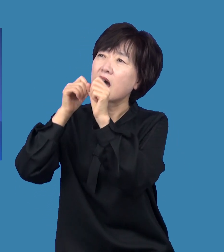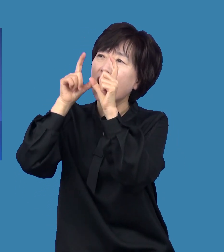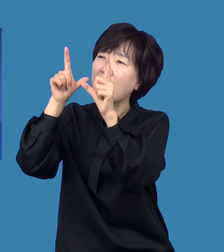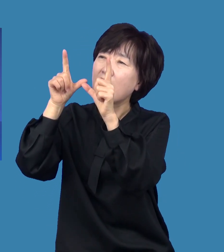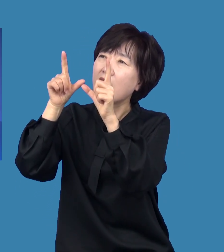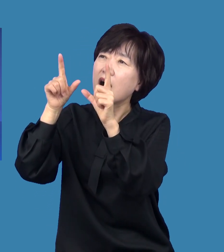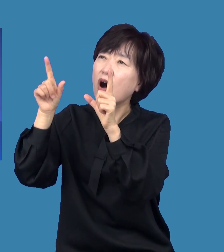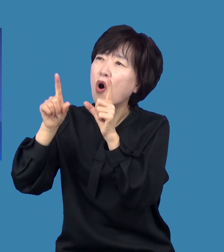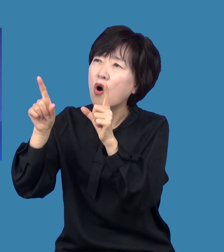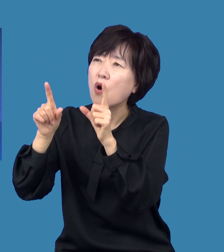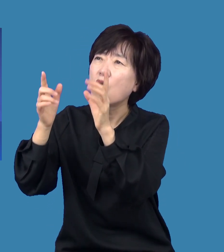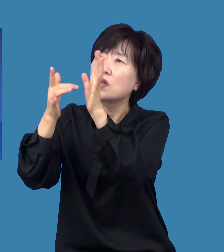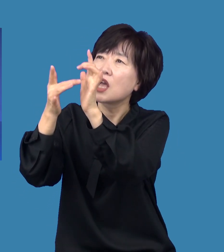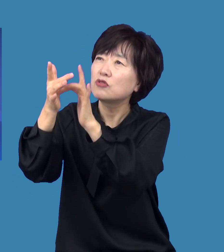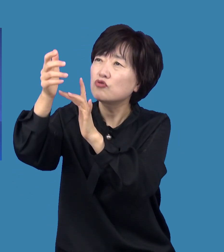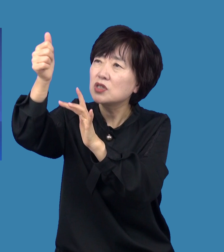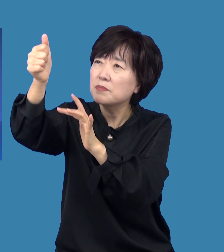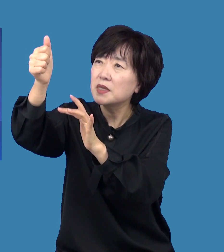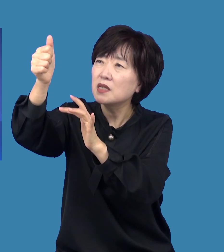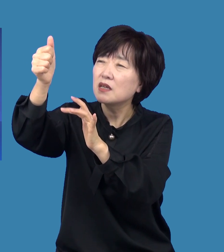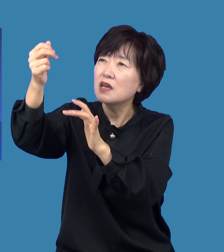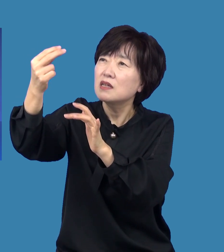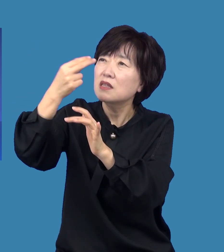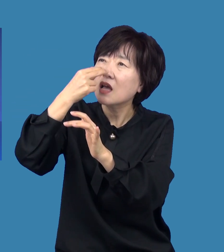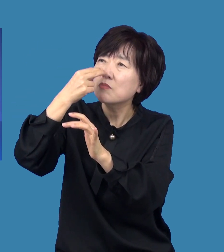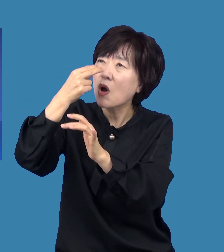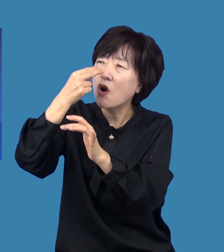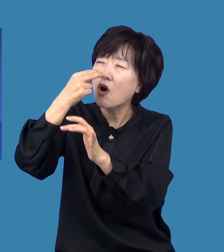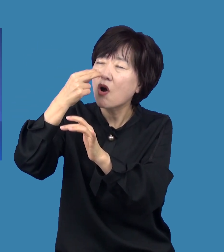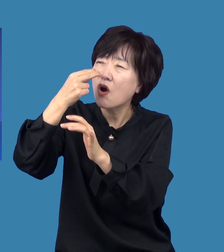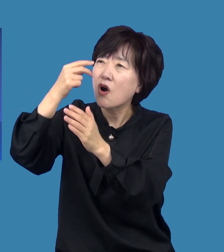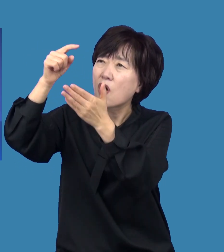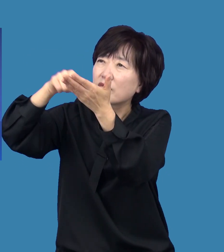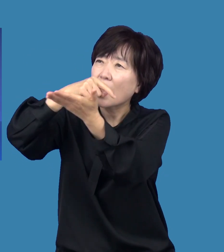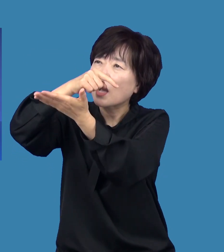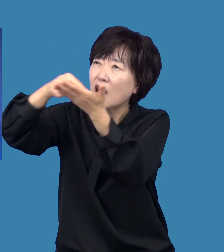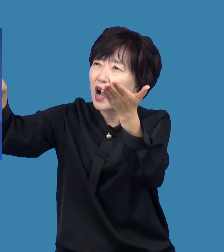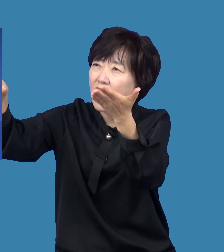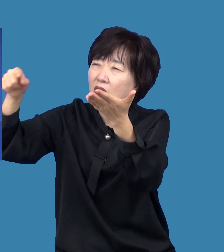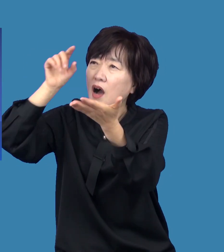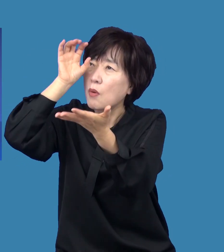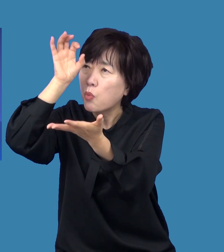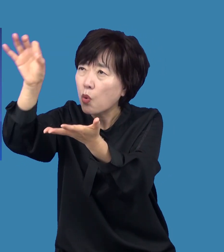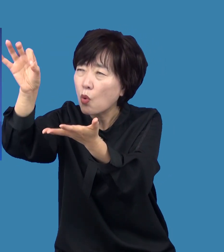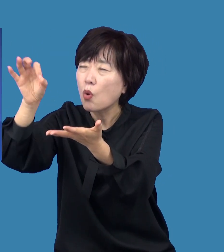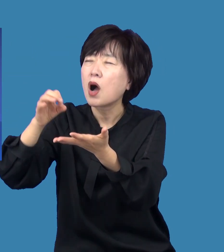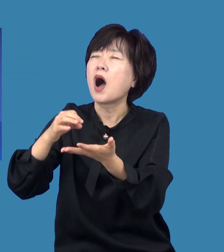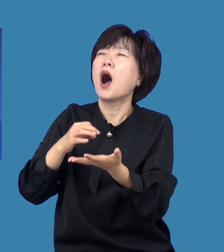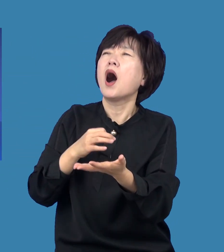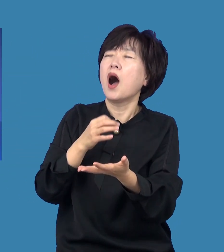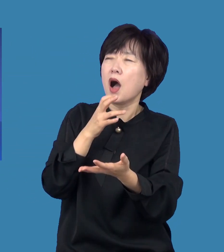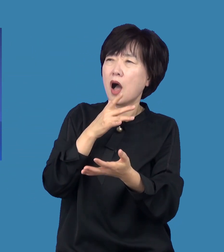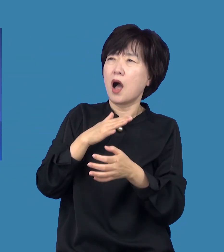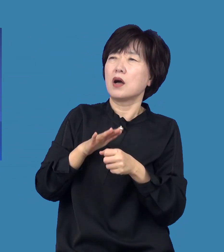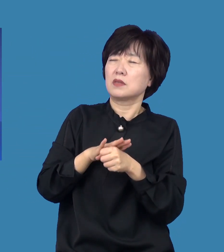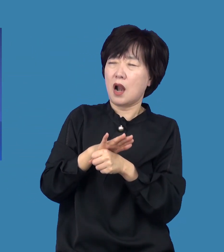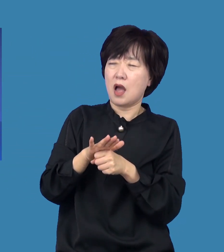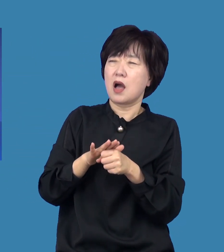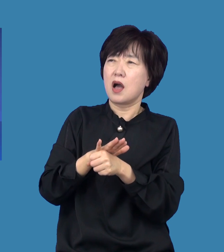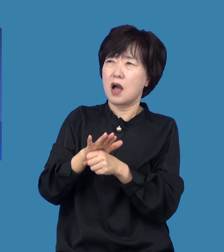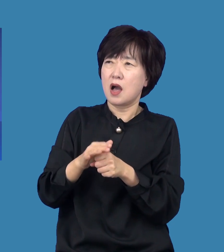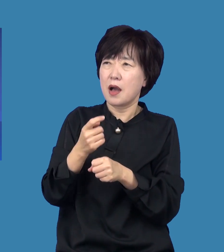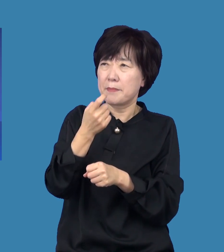예수께서 우리를 위해서 생명이라고 하는 대가를 치르셨다는 거예요. 생명을 내어주시는 대가를 치르는